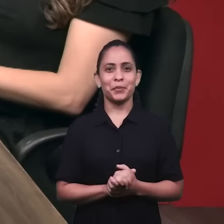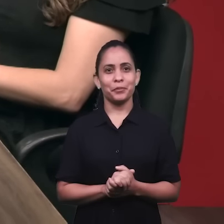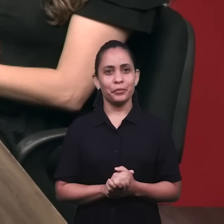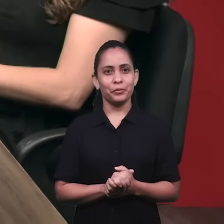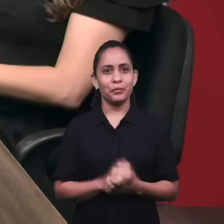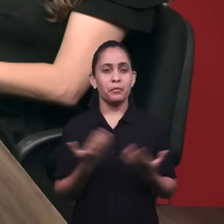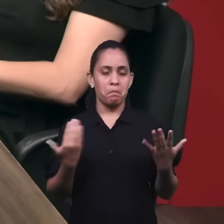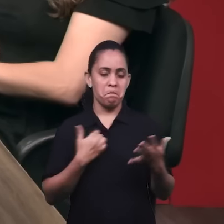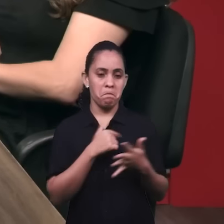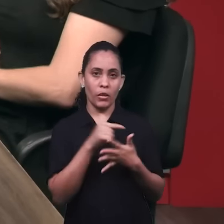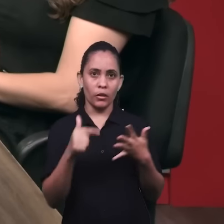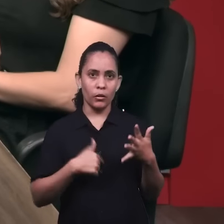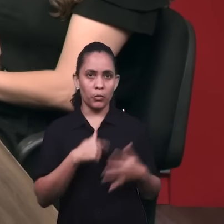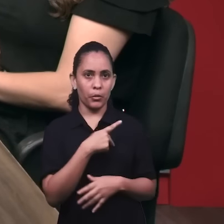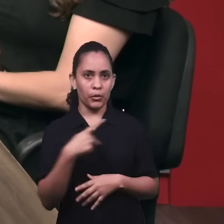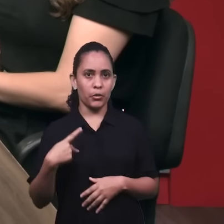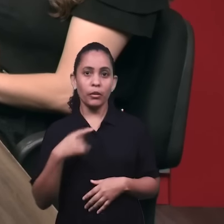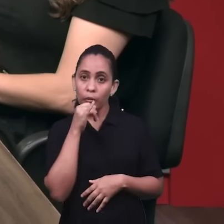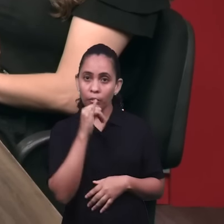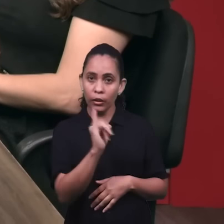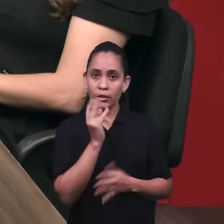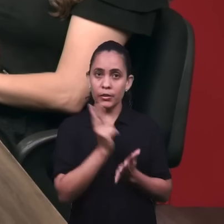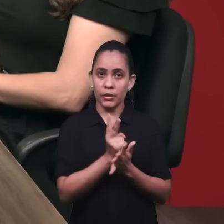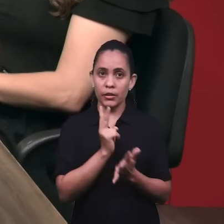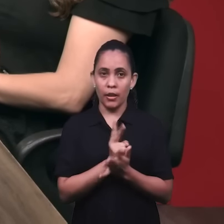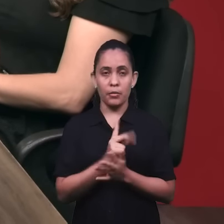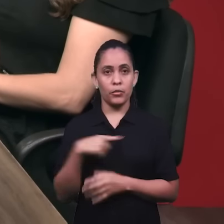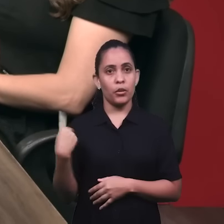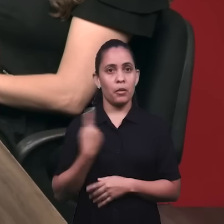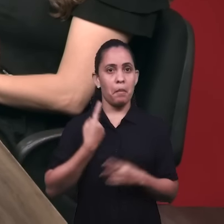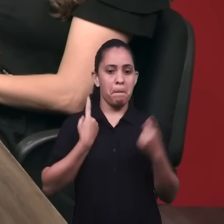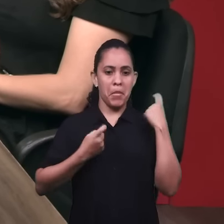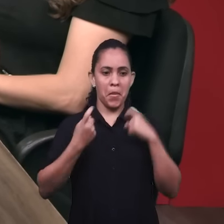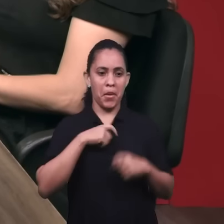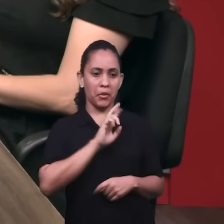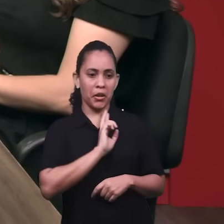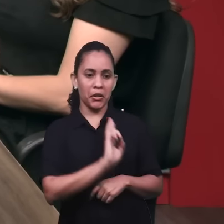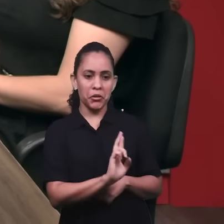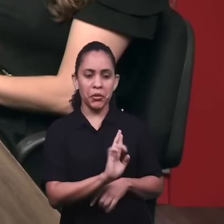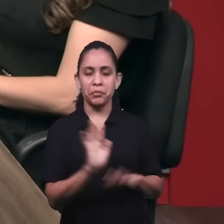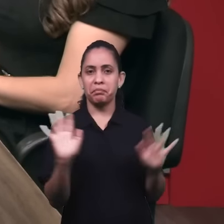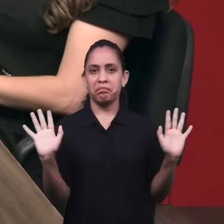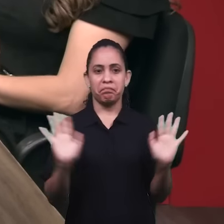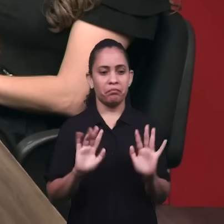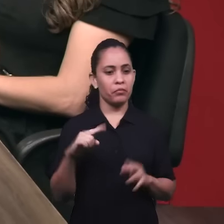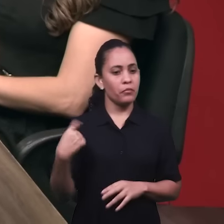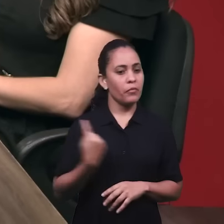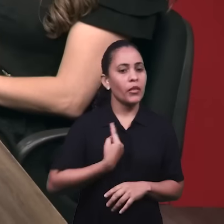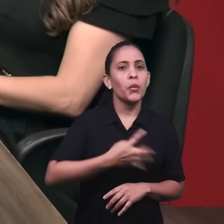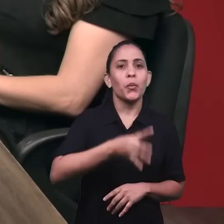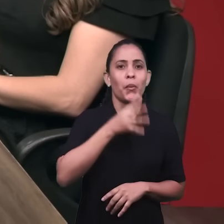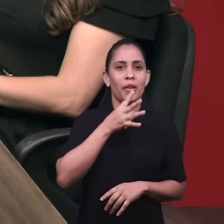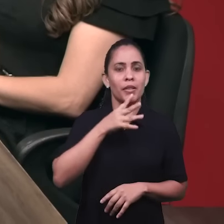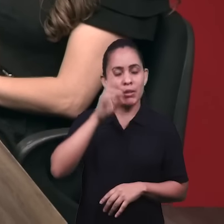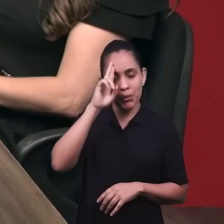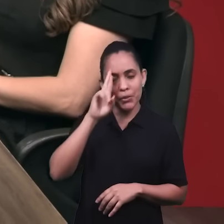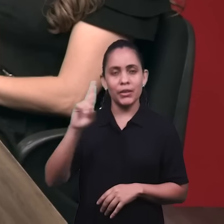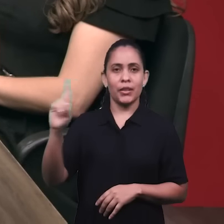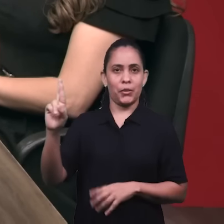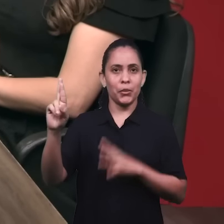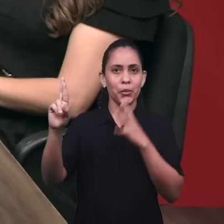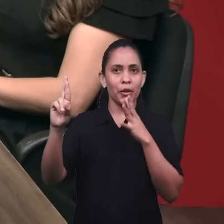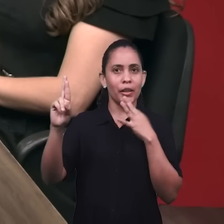dos pontos do evento, que os pastores estão falando frequentemente, que a gente está preocupado de pregar religião. Sim. Mas que eles conheçam o Senhor.